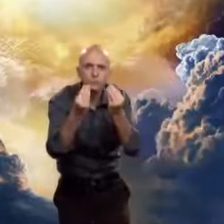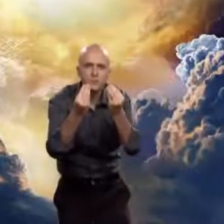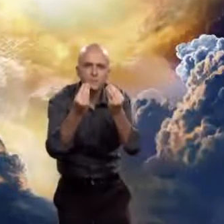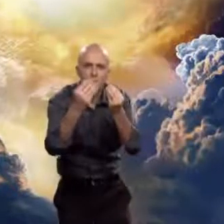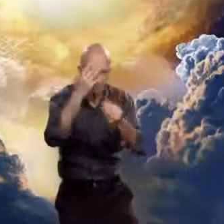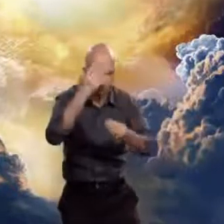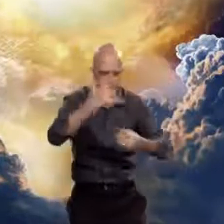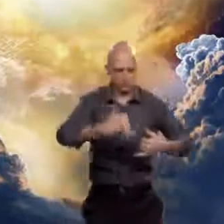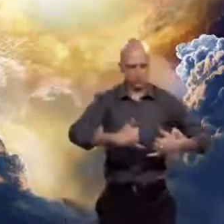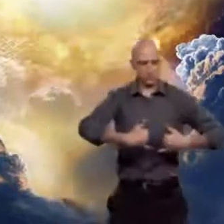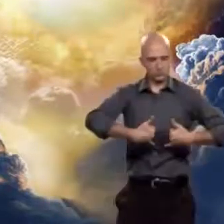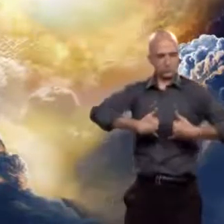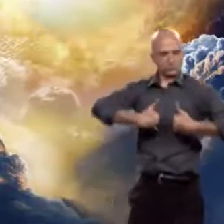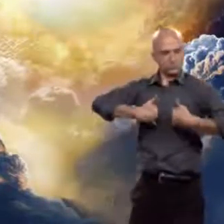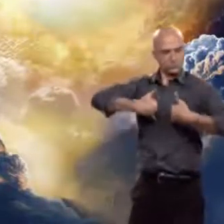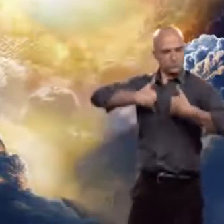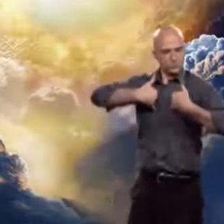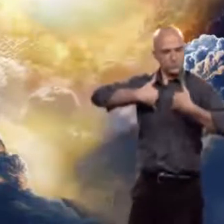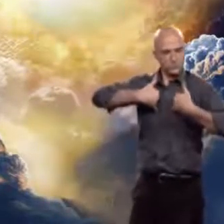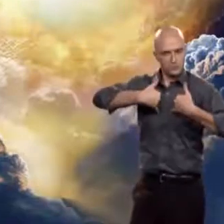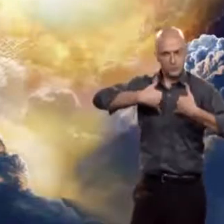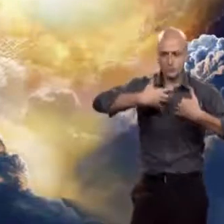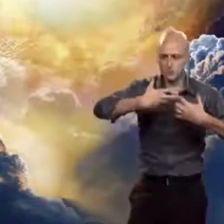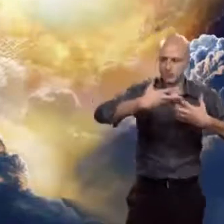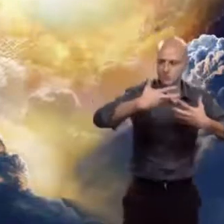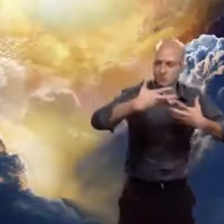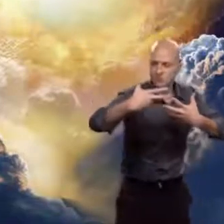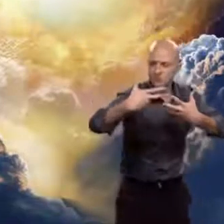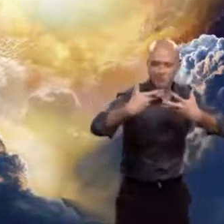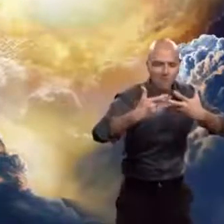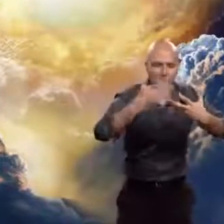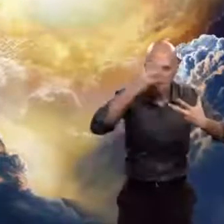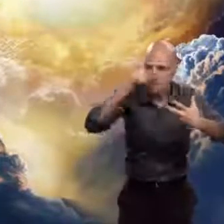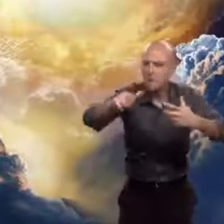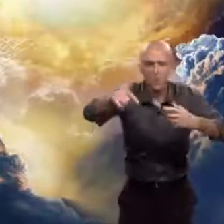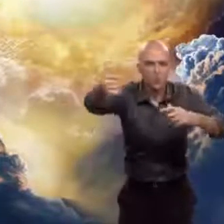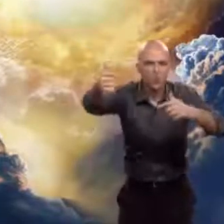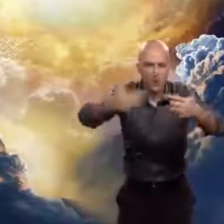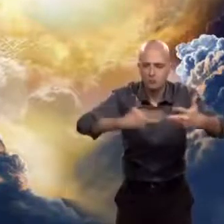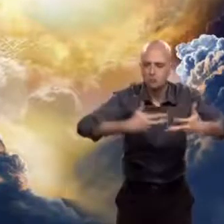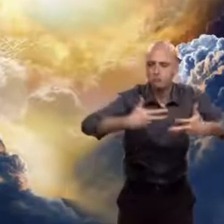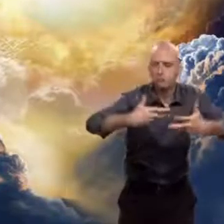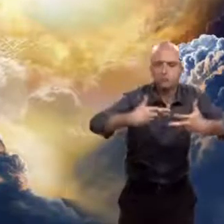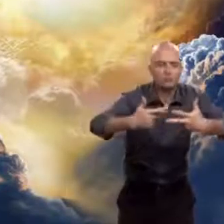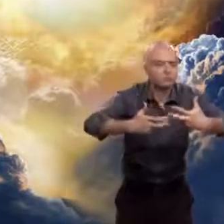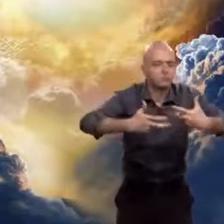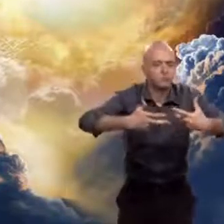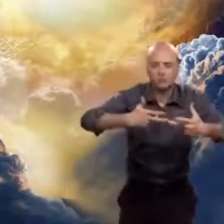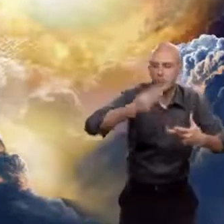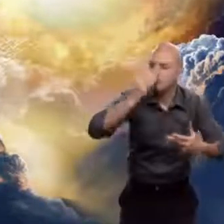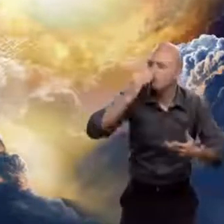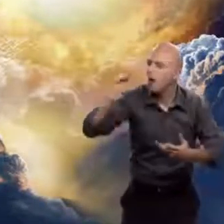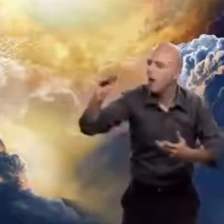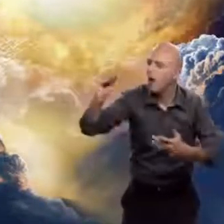Bíblia. Embora a reforma protestante tenha dado a todos o acesso à palavra de Deus, o mesmo princípio que dominava antes